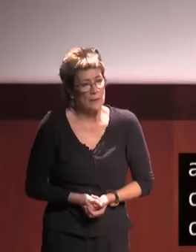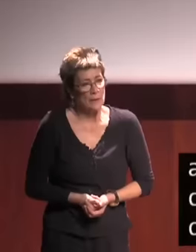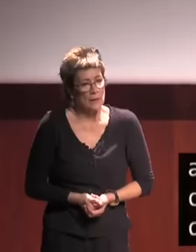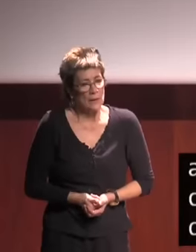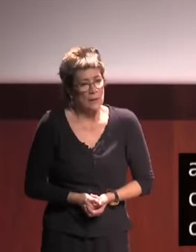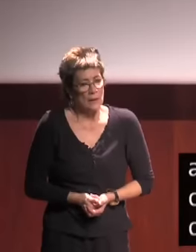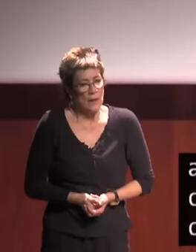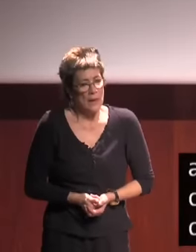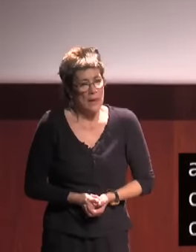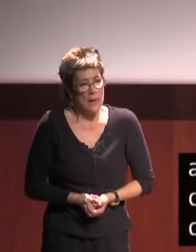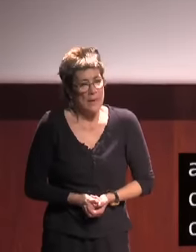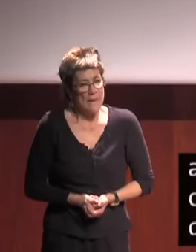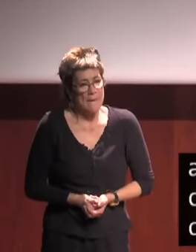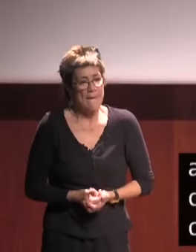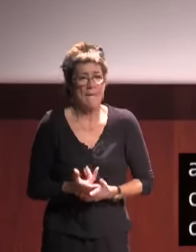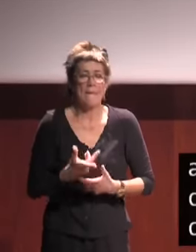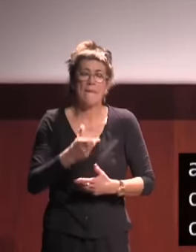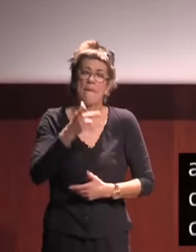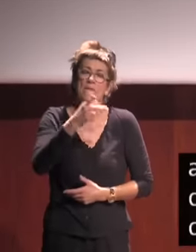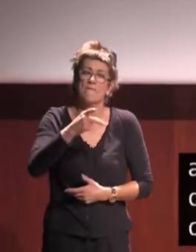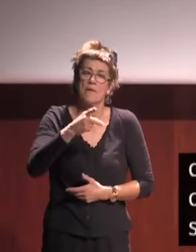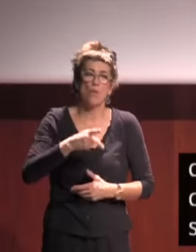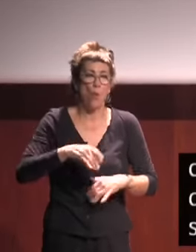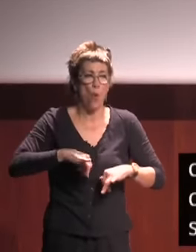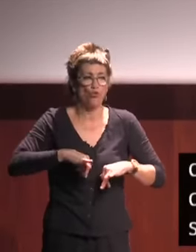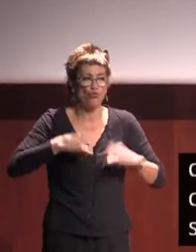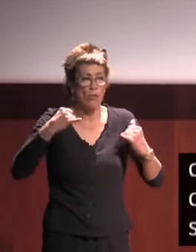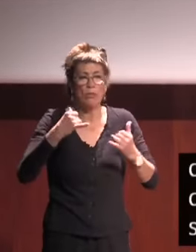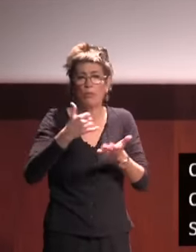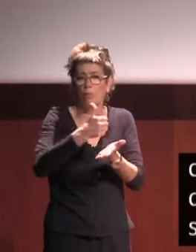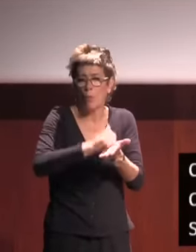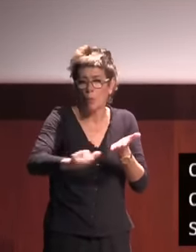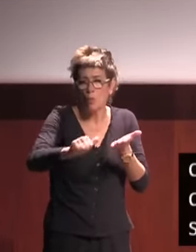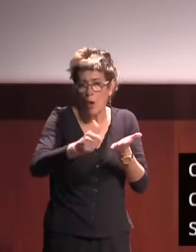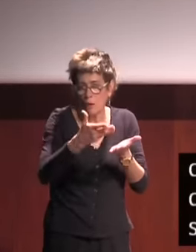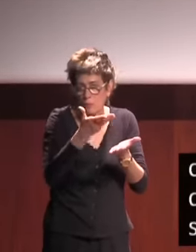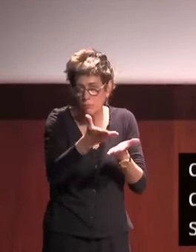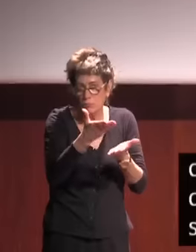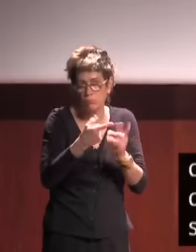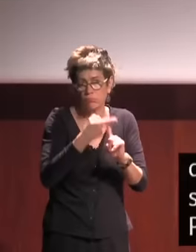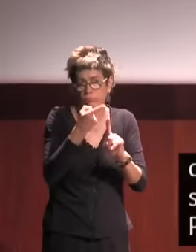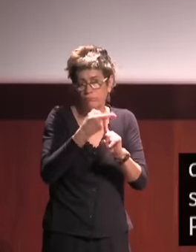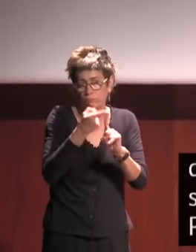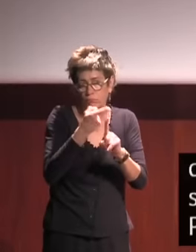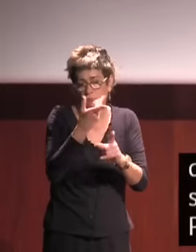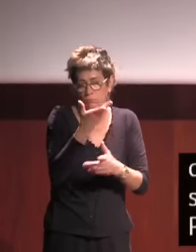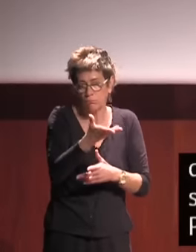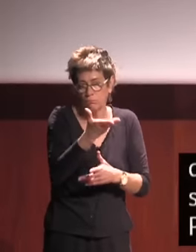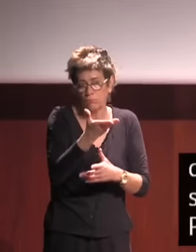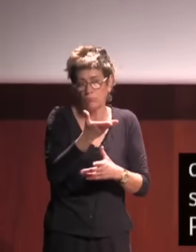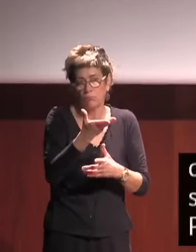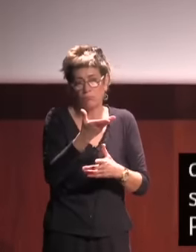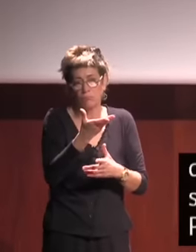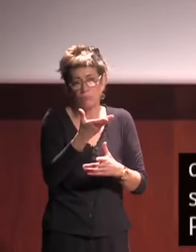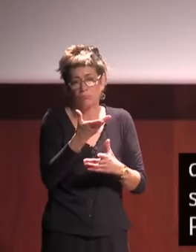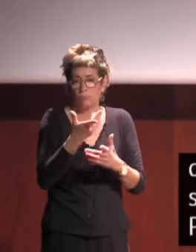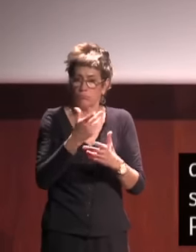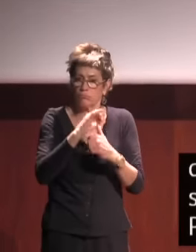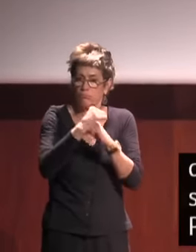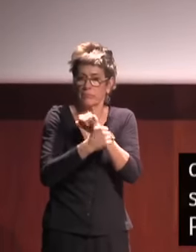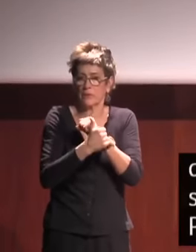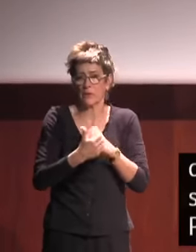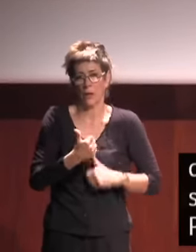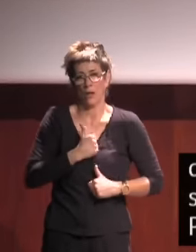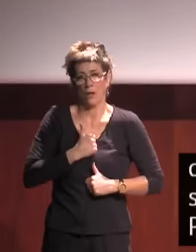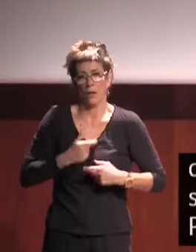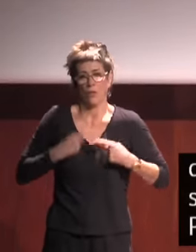Alors, Philippe Lejeune, et je reviens donc à cet auteur important du genre autobiographique,